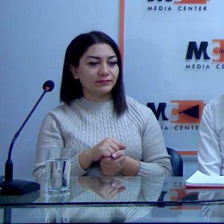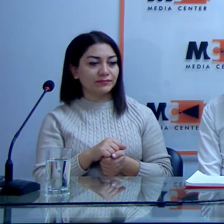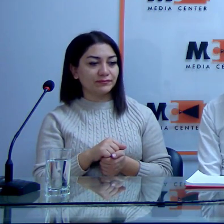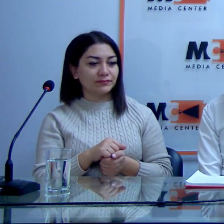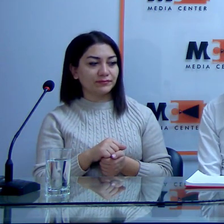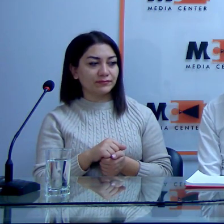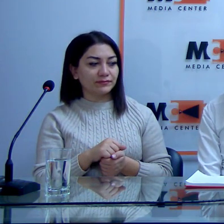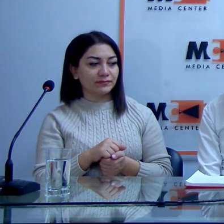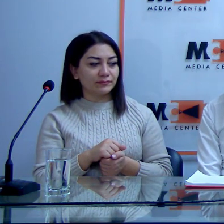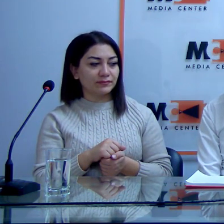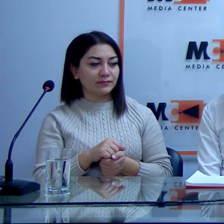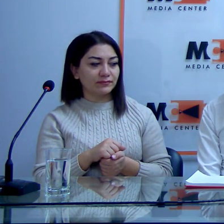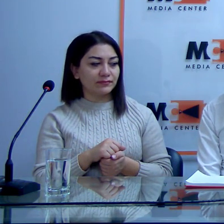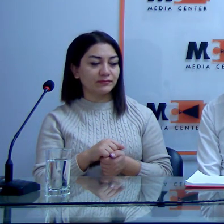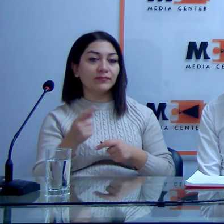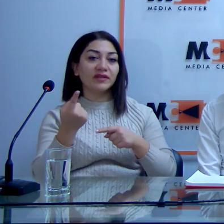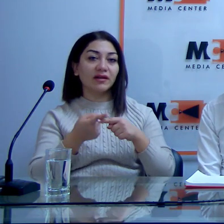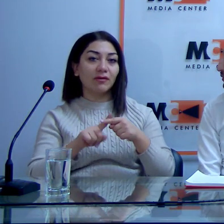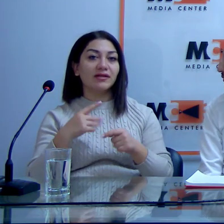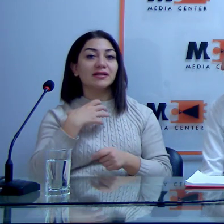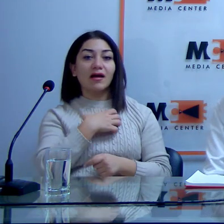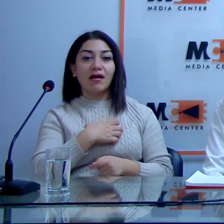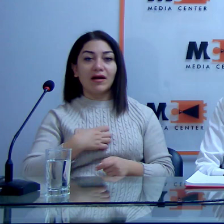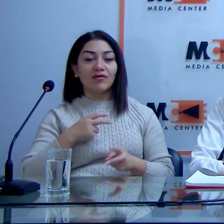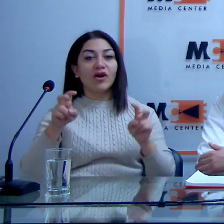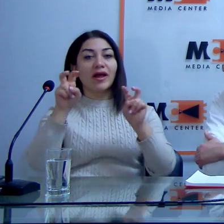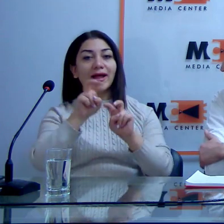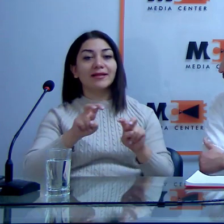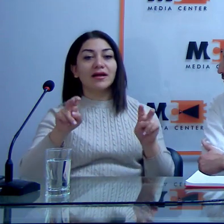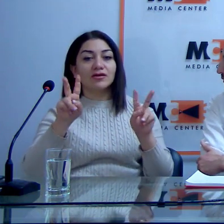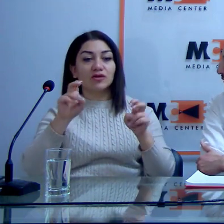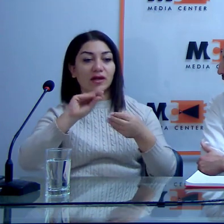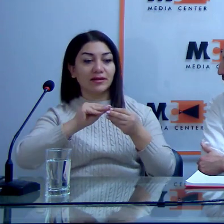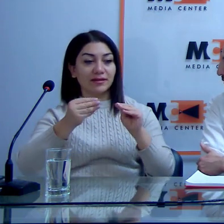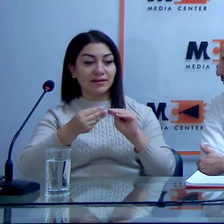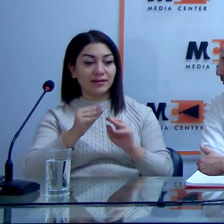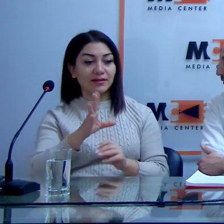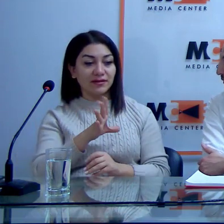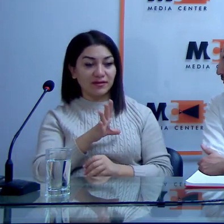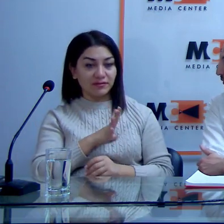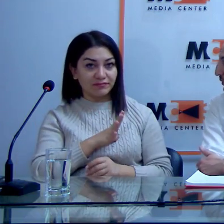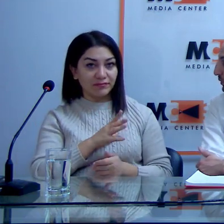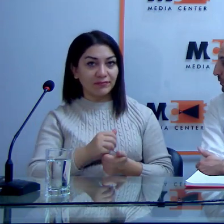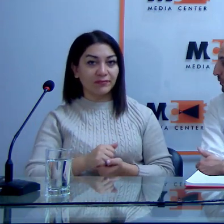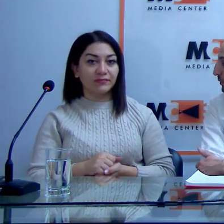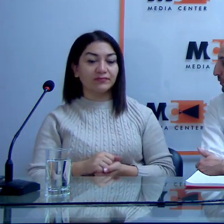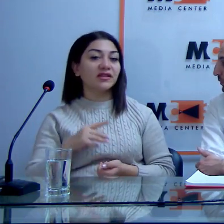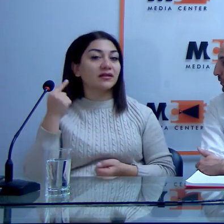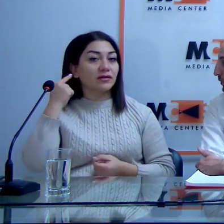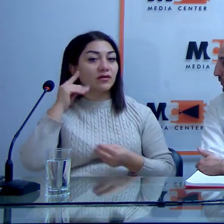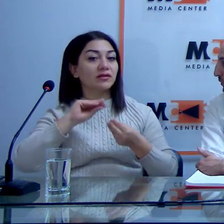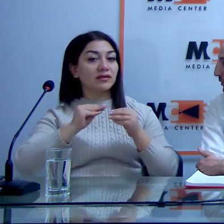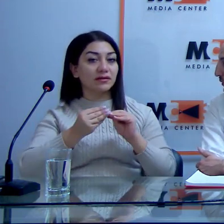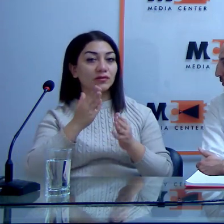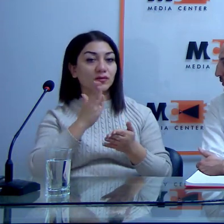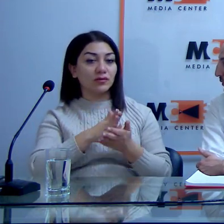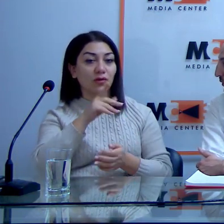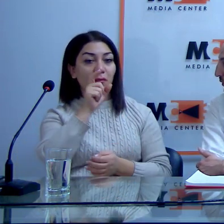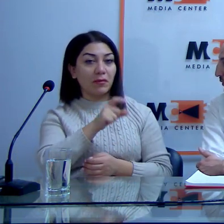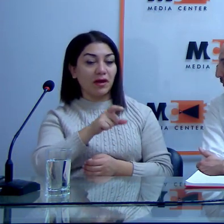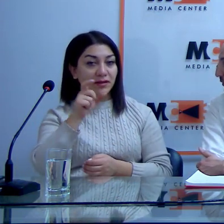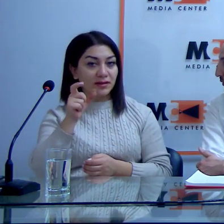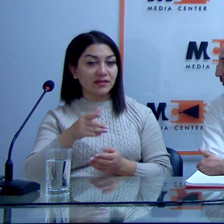շարունակենք։ Որպես կարևոր հետազոտական խնդիր ենք դիտարկել նաև լսողության խնդիրներ ունեցող